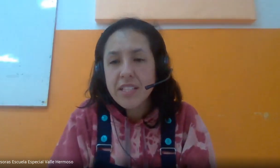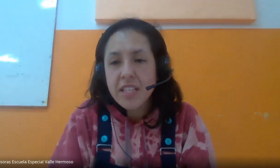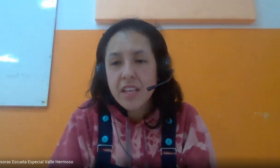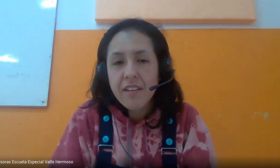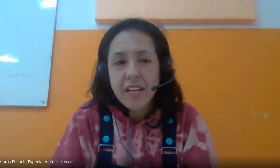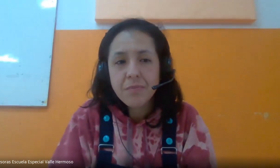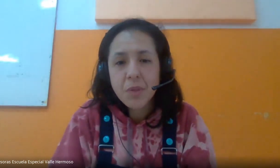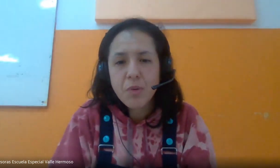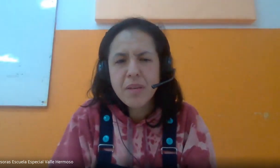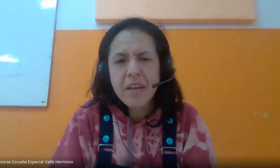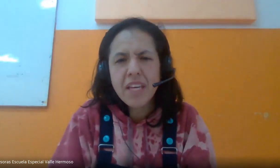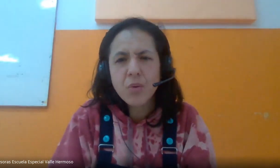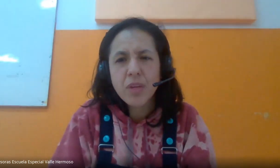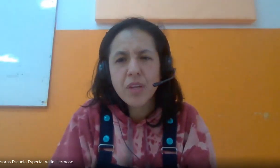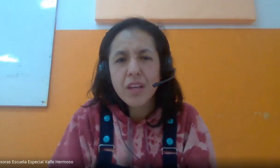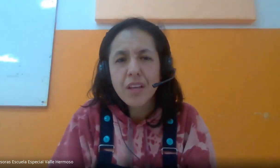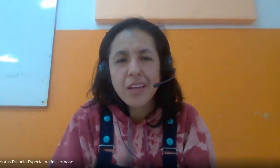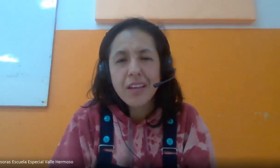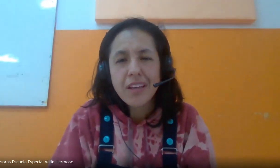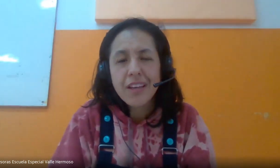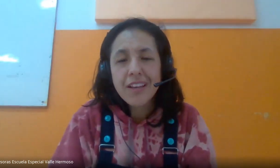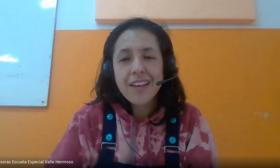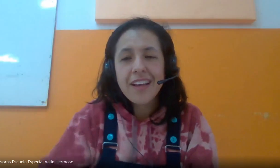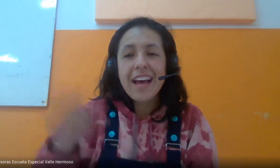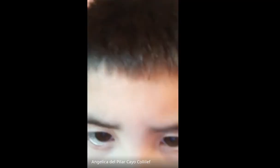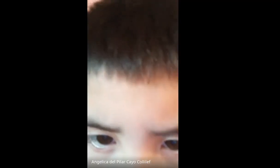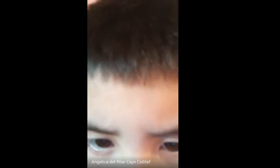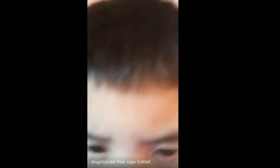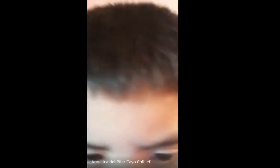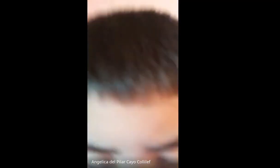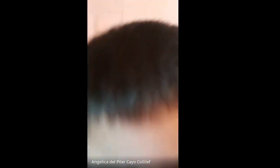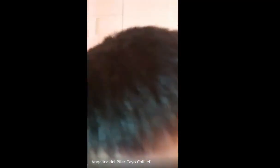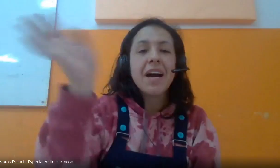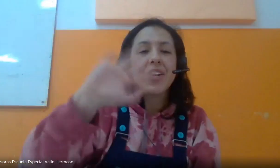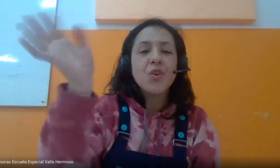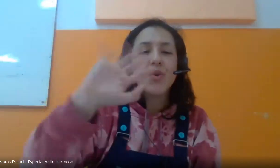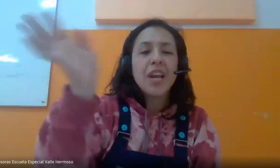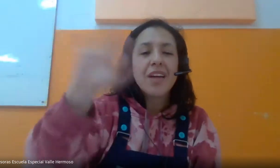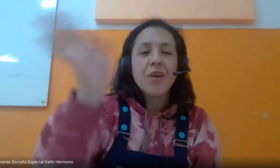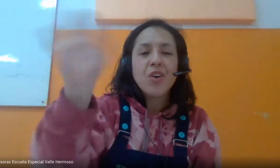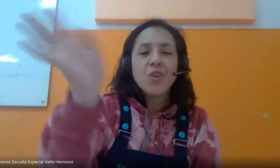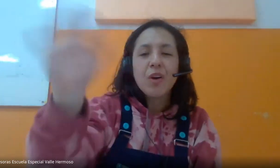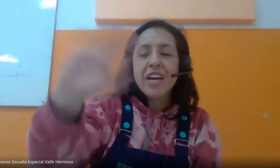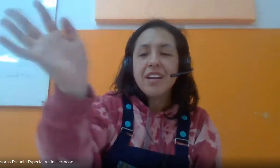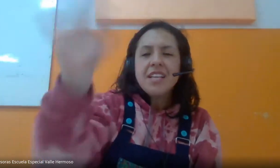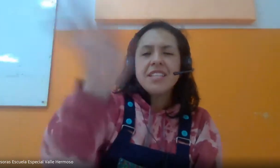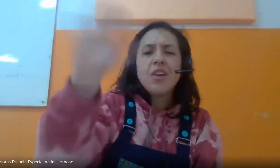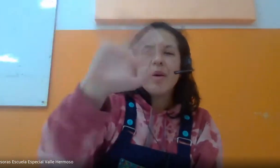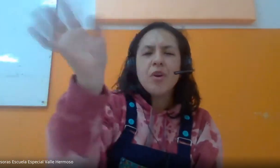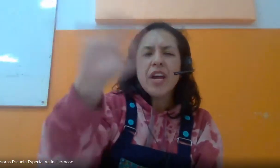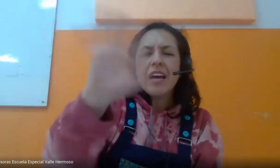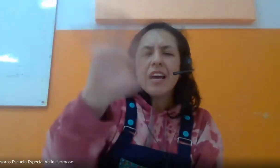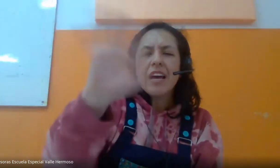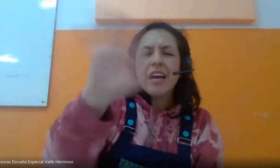de señas? A ver, ¿cómo se imaginan ustedes? Moviendo la mano de un lado al otro. A ver, saludémonos en lengua